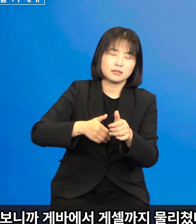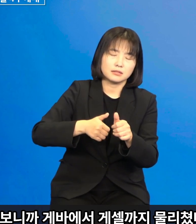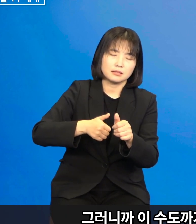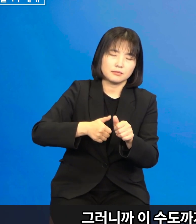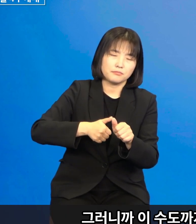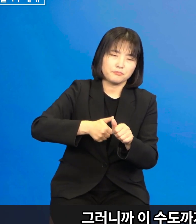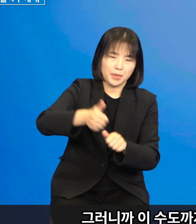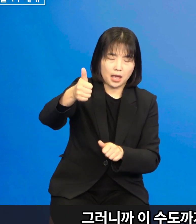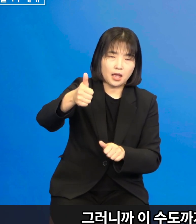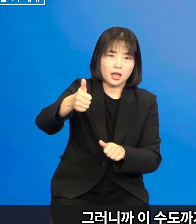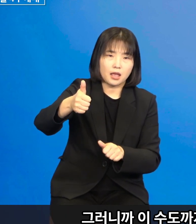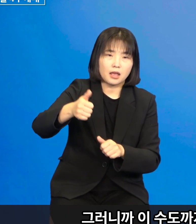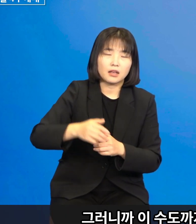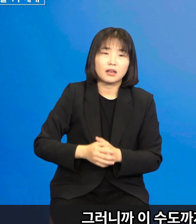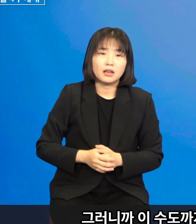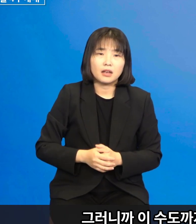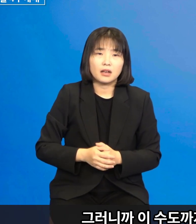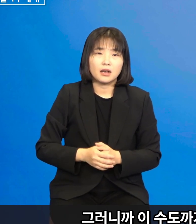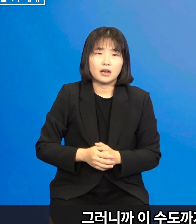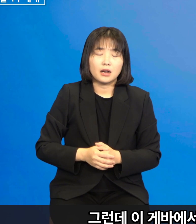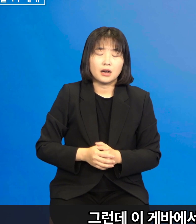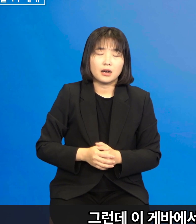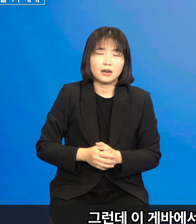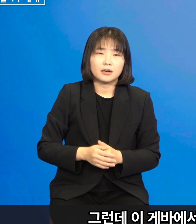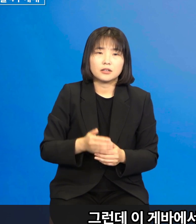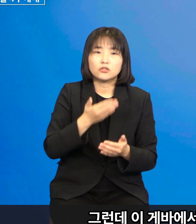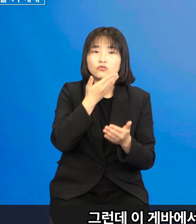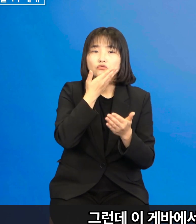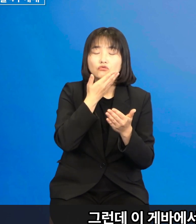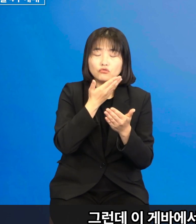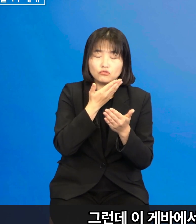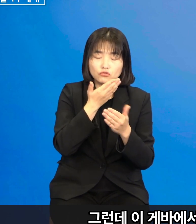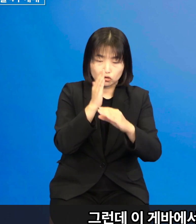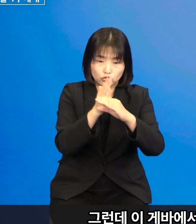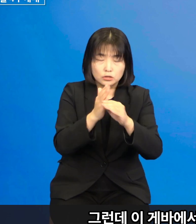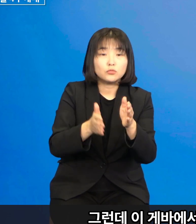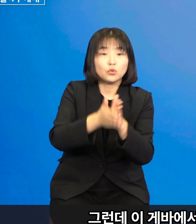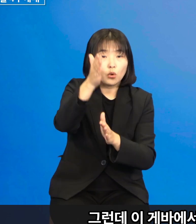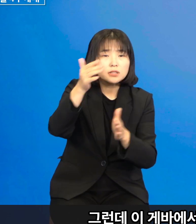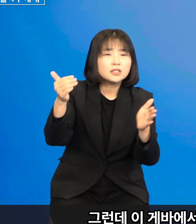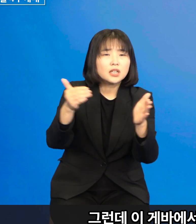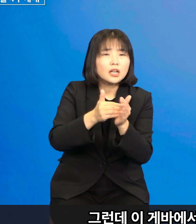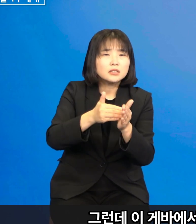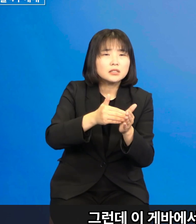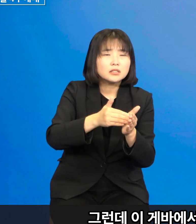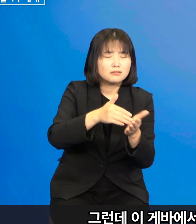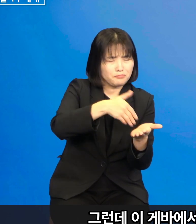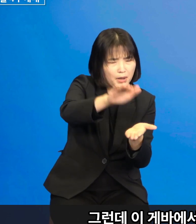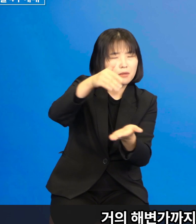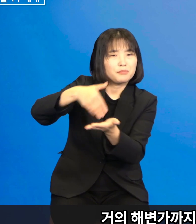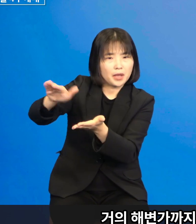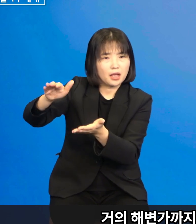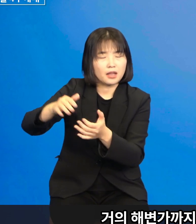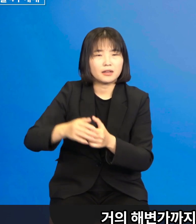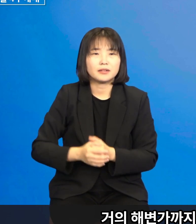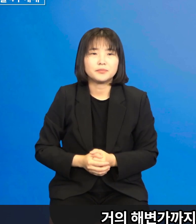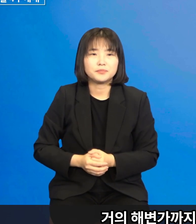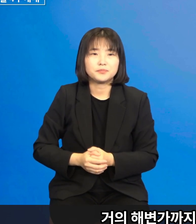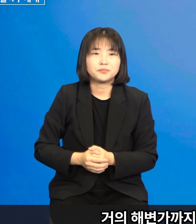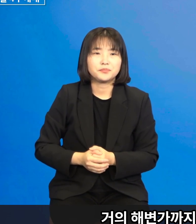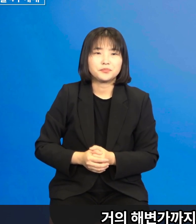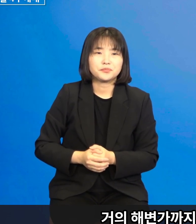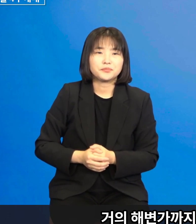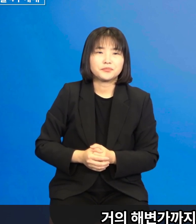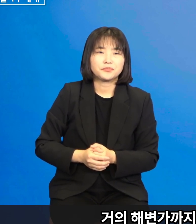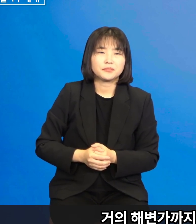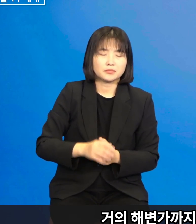그러니까 이 수도까지 블레셋이 쳐들어온 거죠. 그런데 이 게바에서 이 서편의 이 겟셀이라고 하는 거의 이제